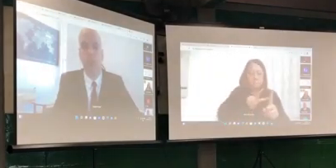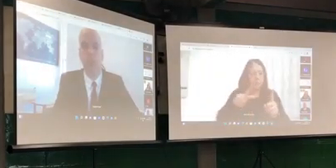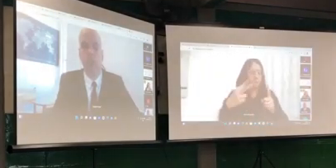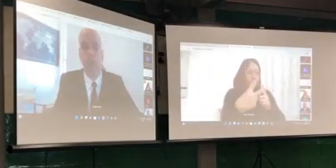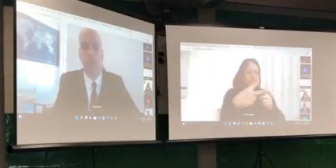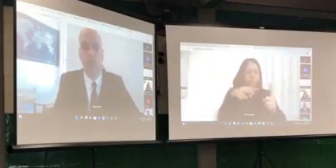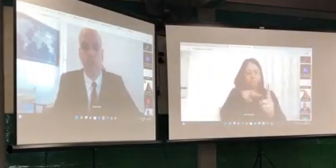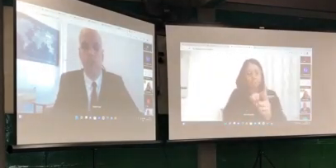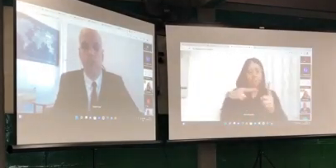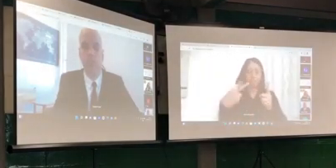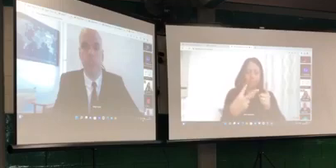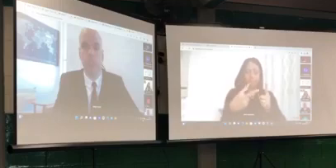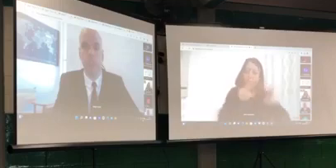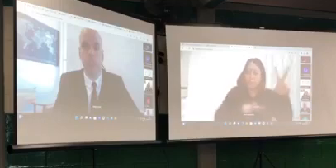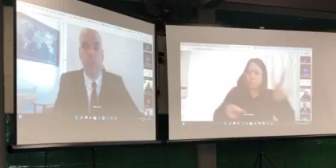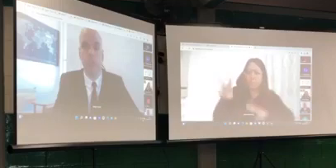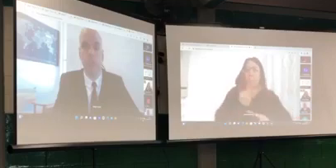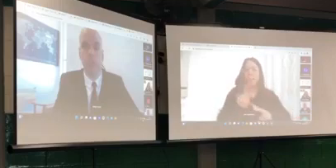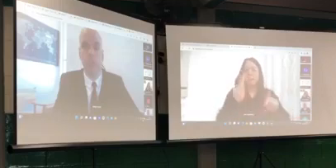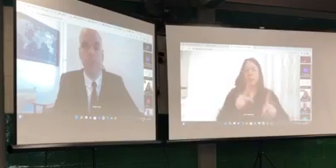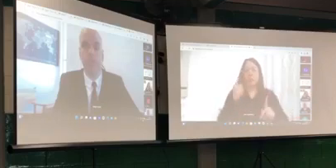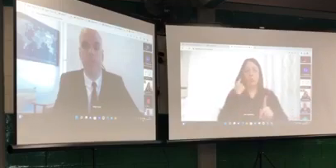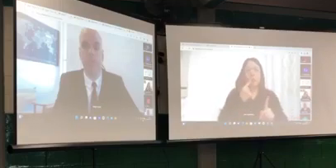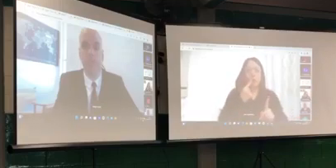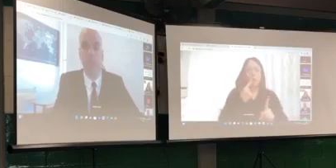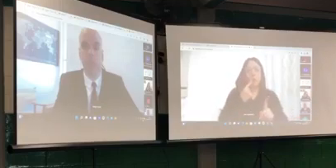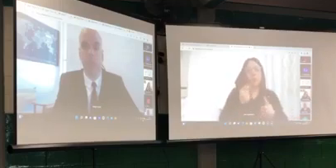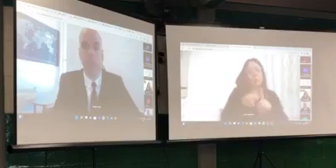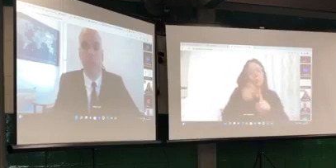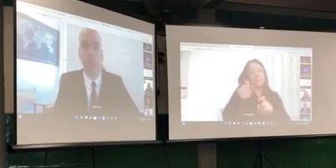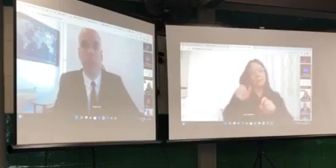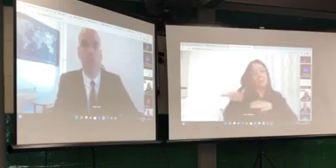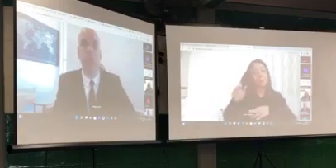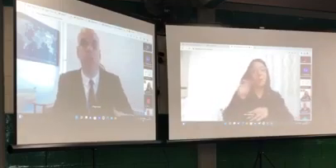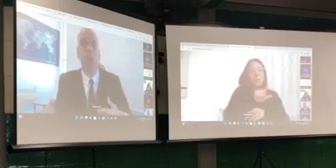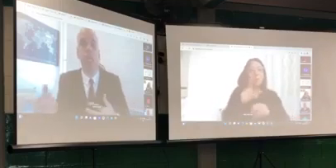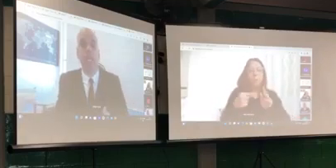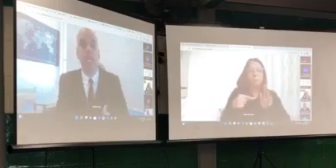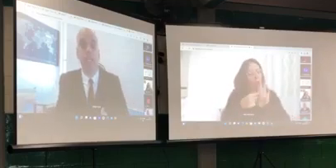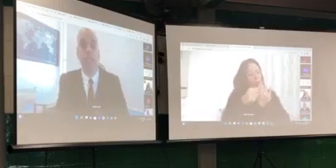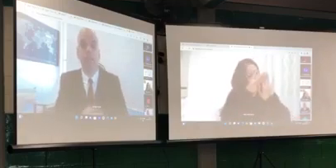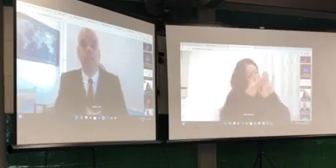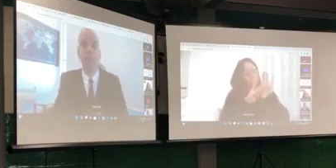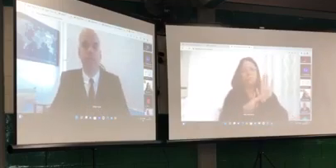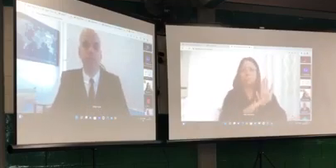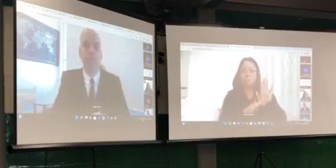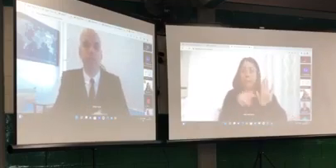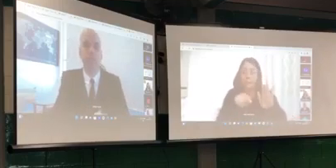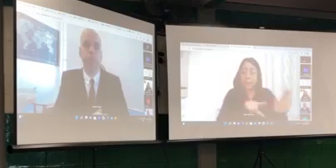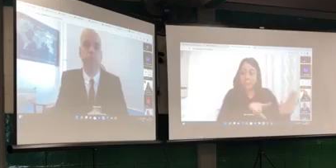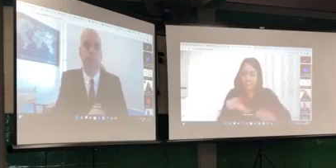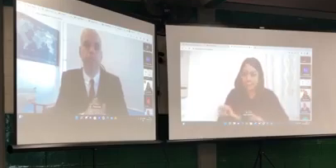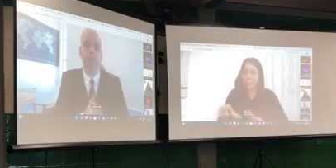com deficiência auditiva. Né? Então, o Setembro Azul, ele traz toda essa programação. E nessa semana, uma semana muito importante,